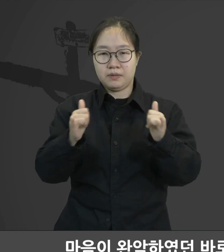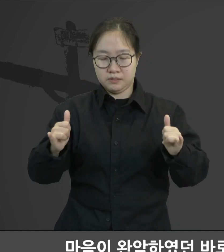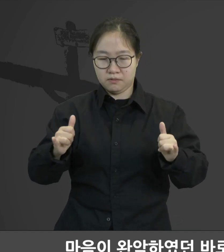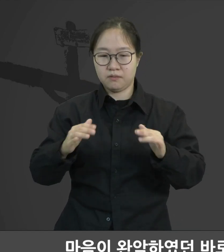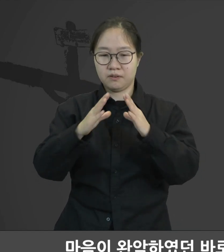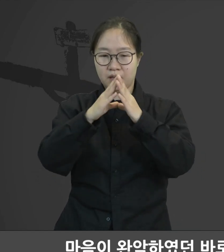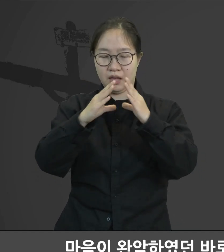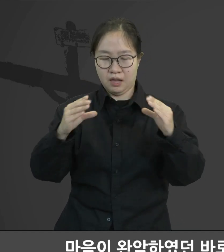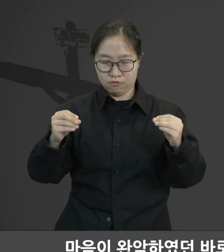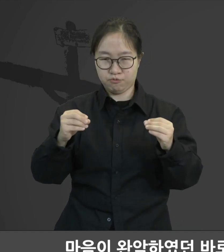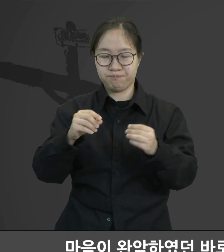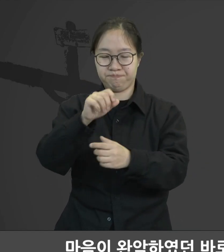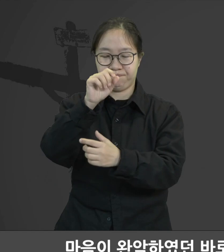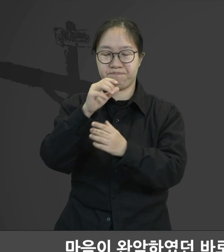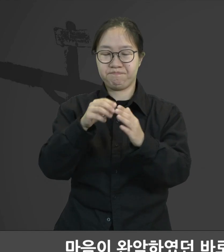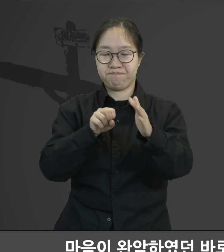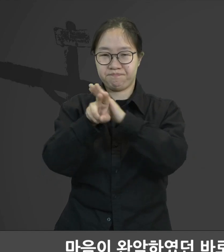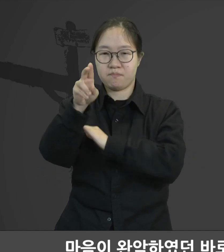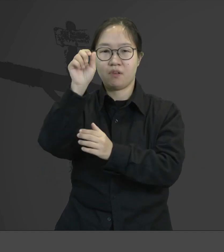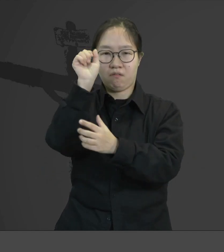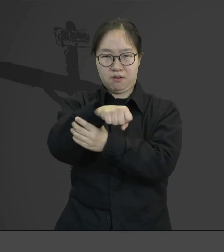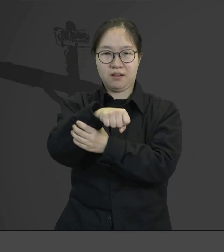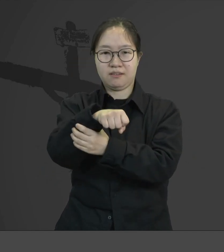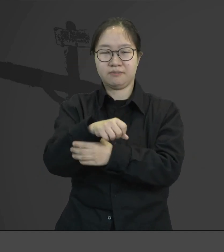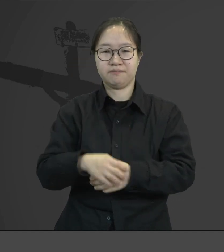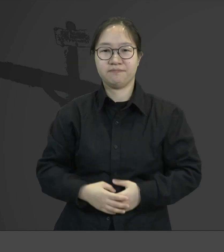백성을 애굽에서 떠나게 합니다.